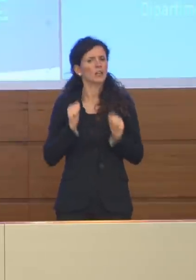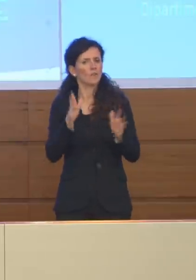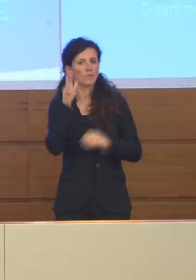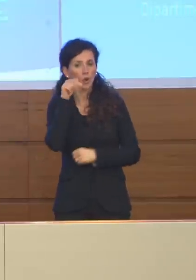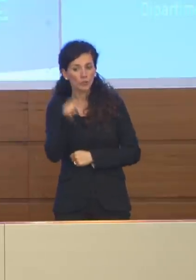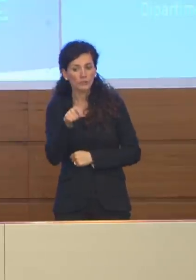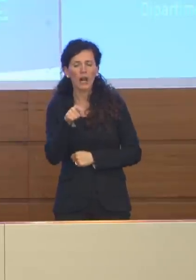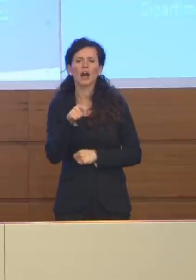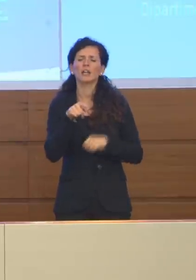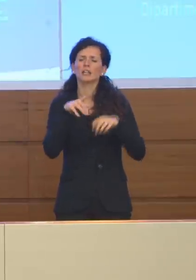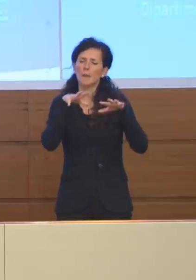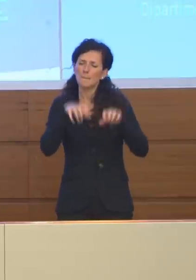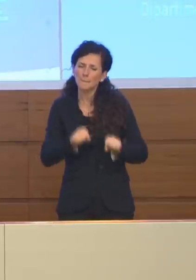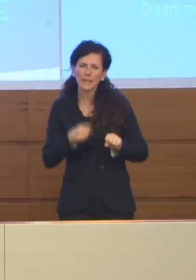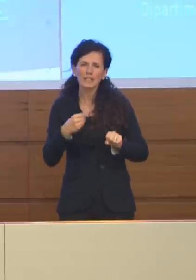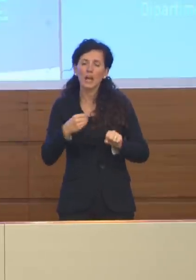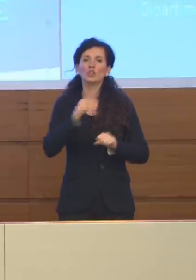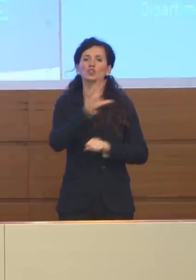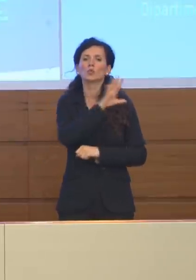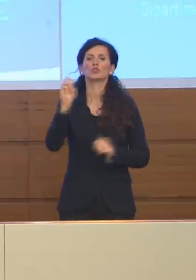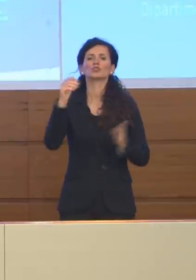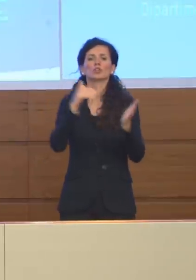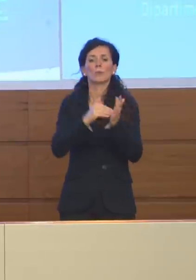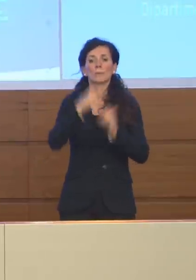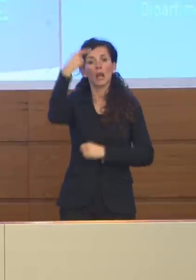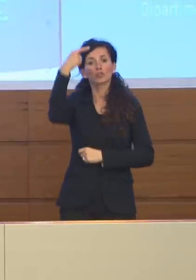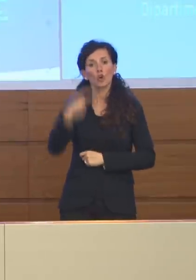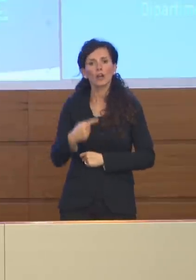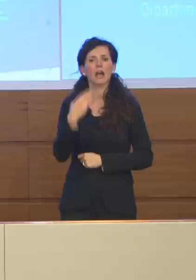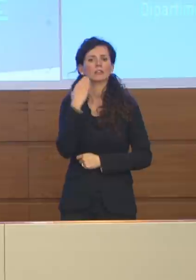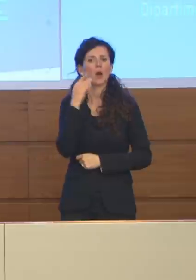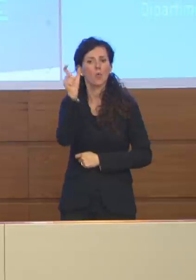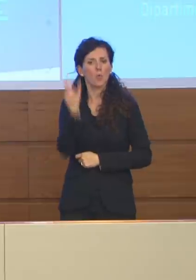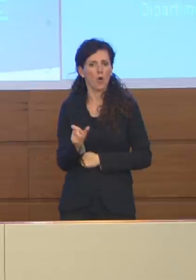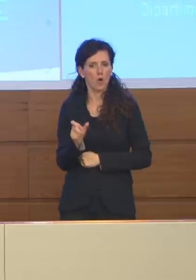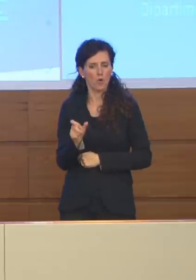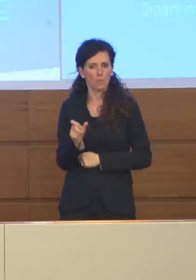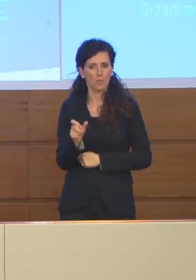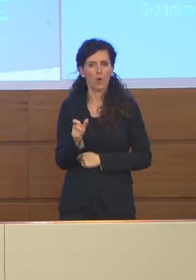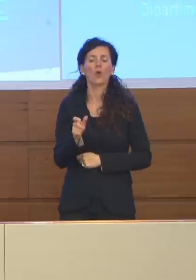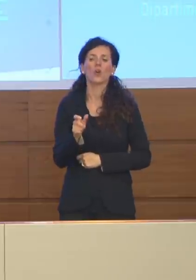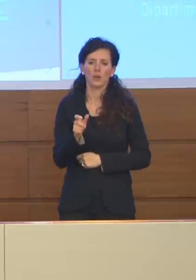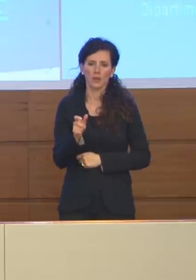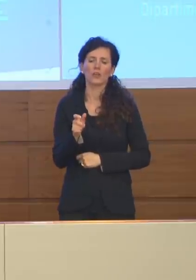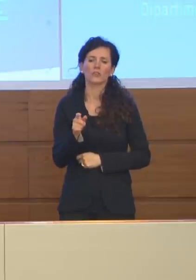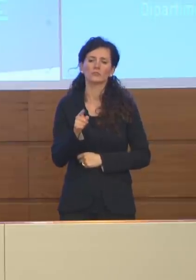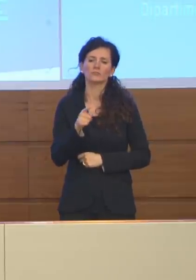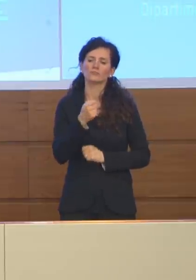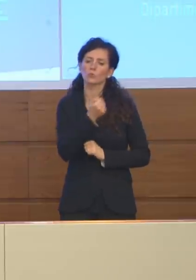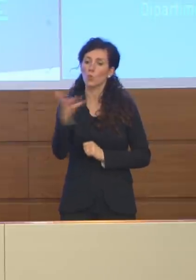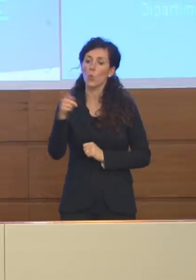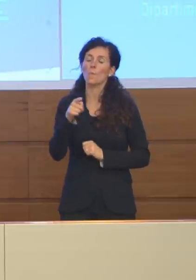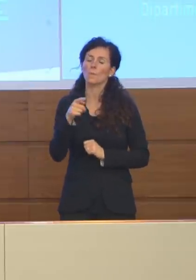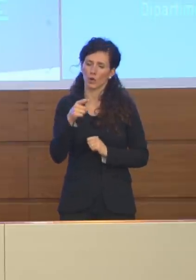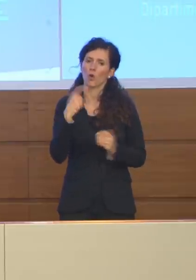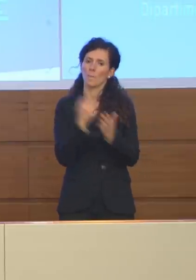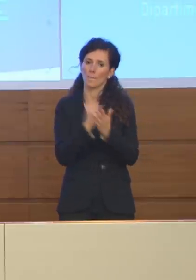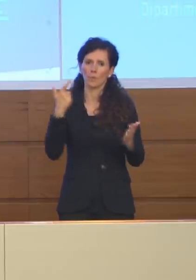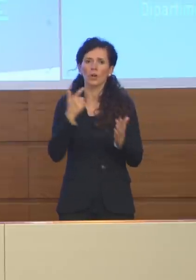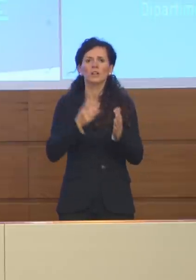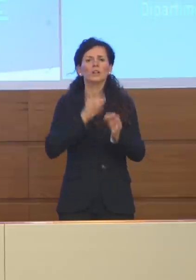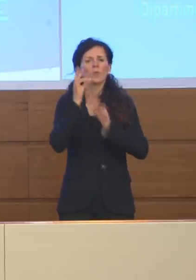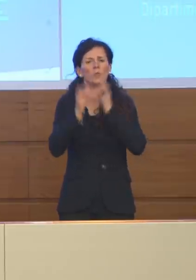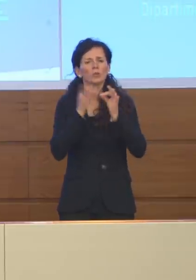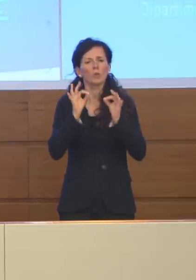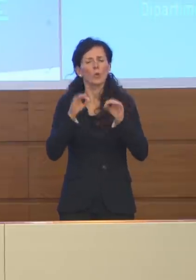circa 500 mila giornate uomo un numero veramente importante che dà la cifra dell'impegno